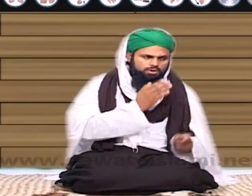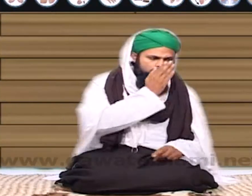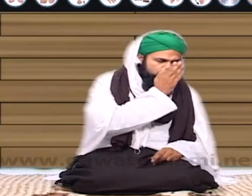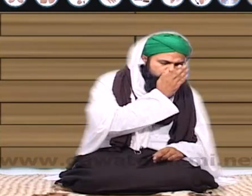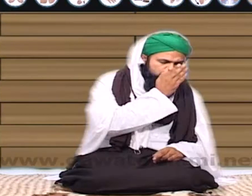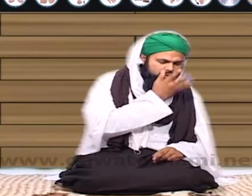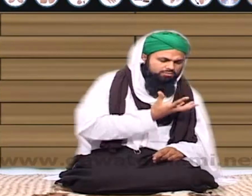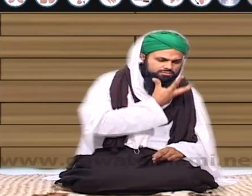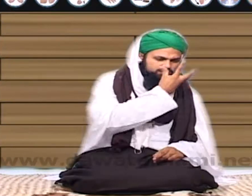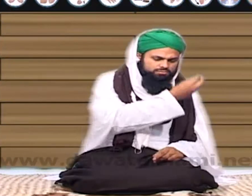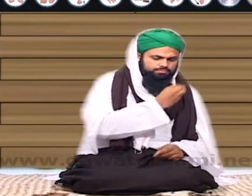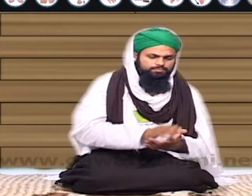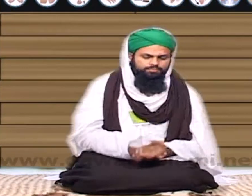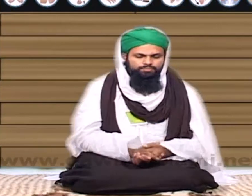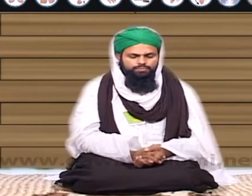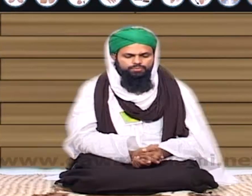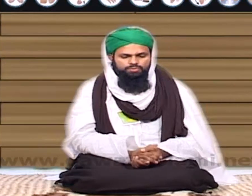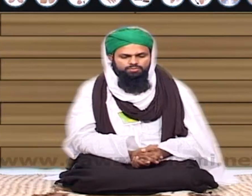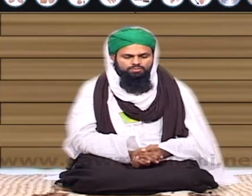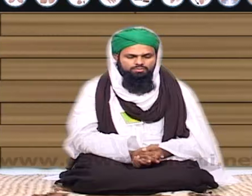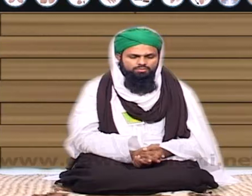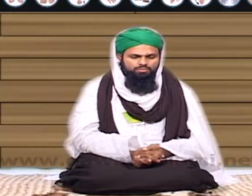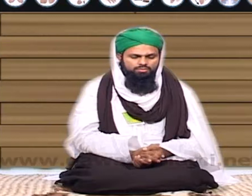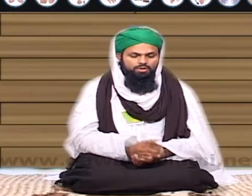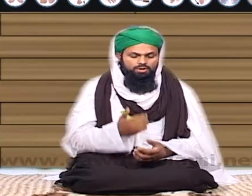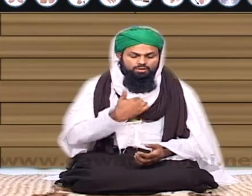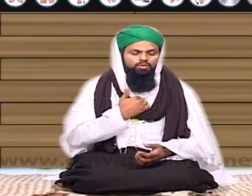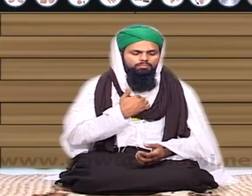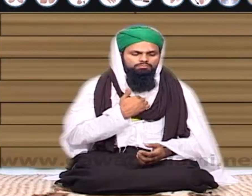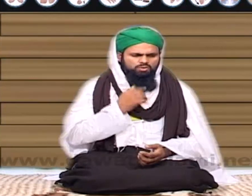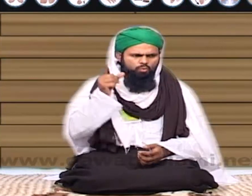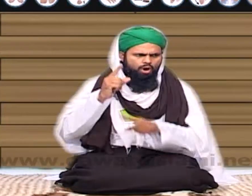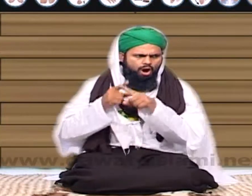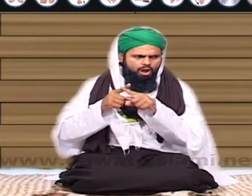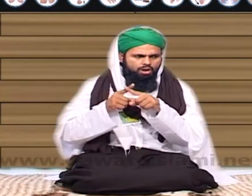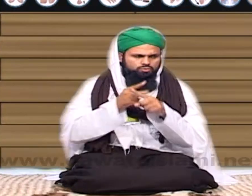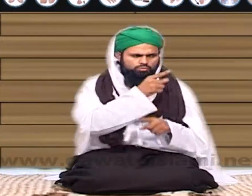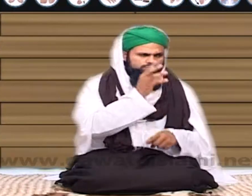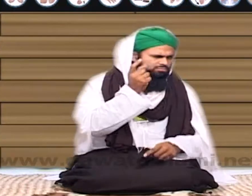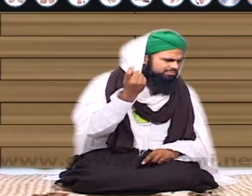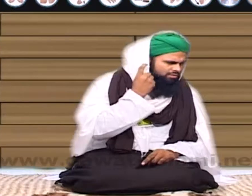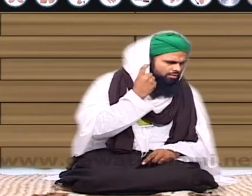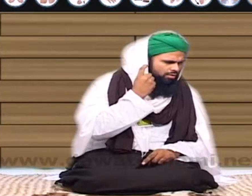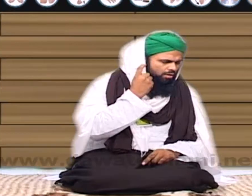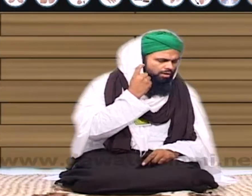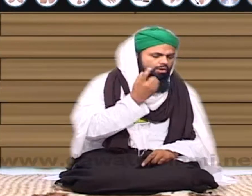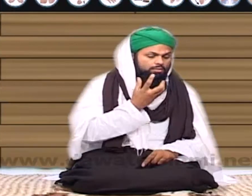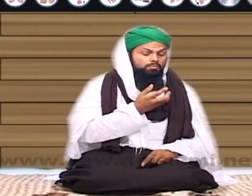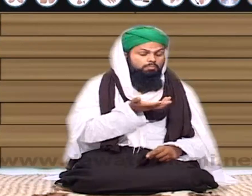یہ ایسا ہے ویسا، جرم تو کیا میں نے چلو، لیکن آپ نے یہ بات سن تو لی. اور غیبت